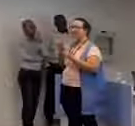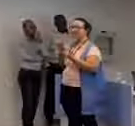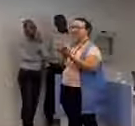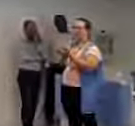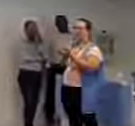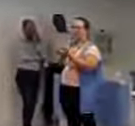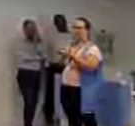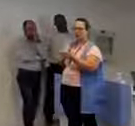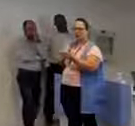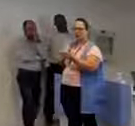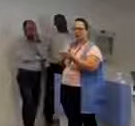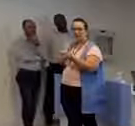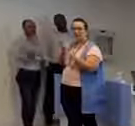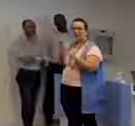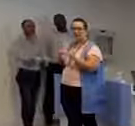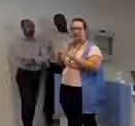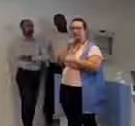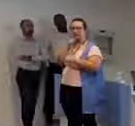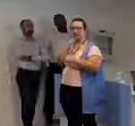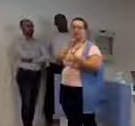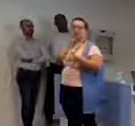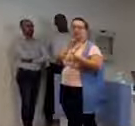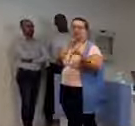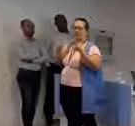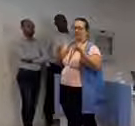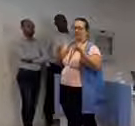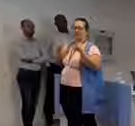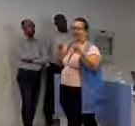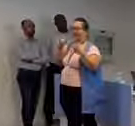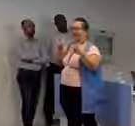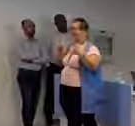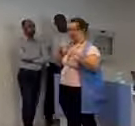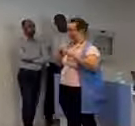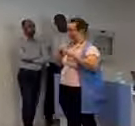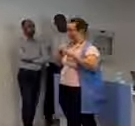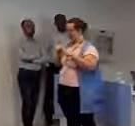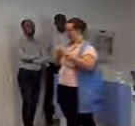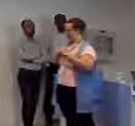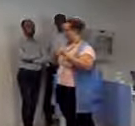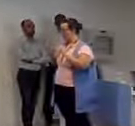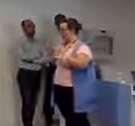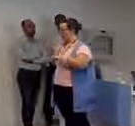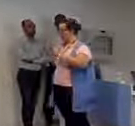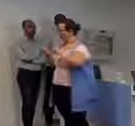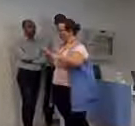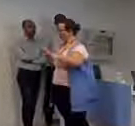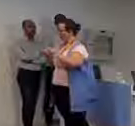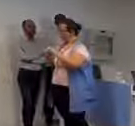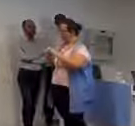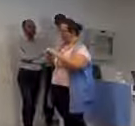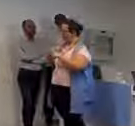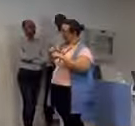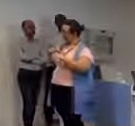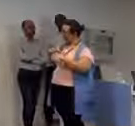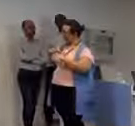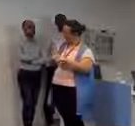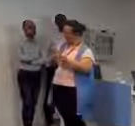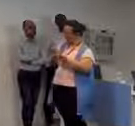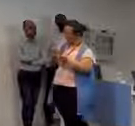estudado para que ele seja o mais efetivo possível. Mas se eu fizer alguma alteração de posição,